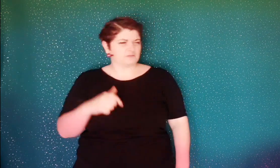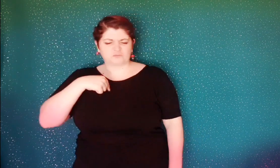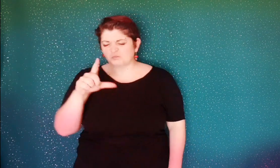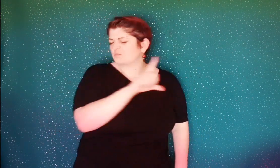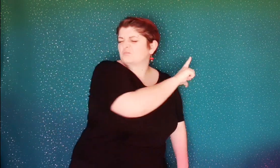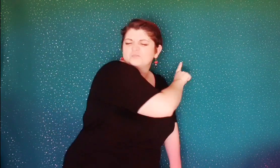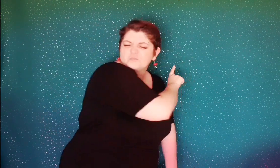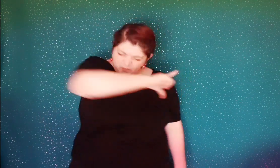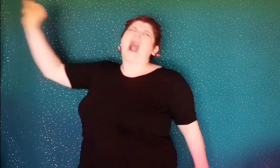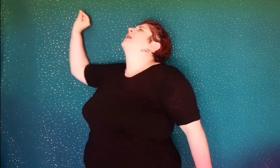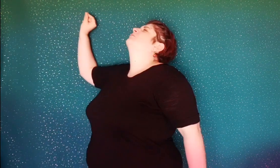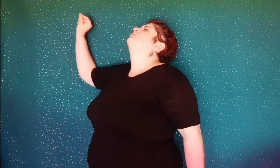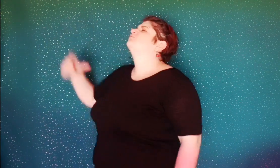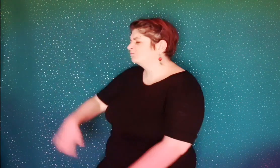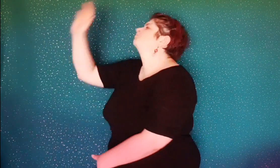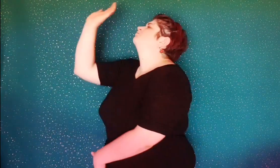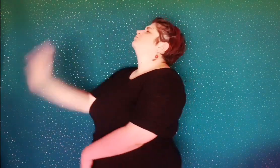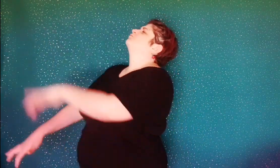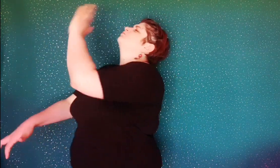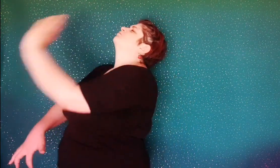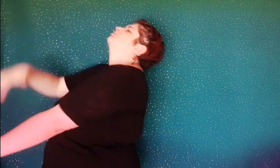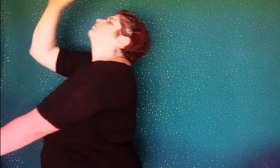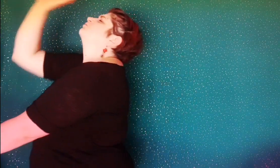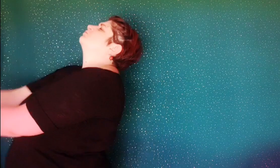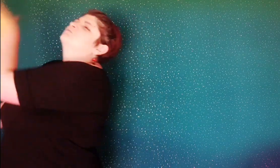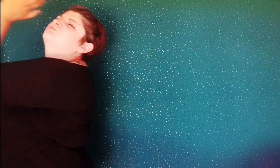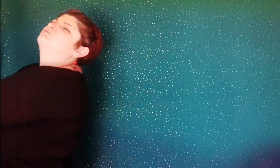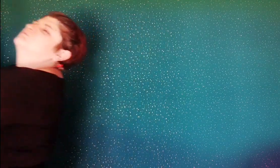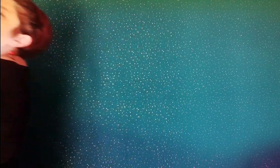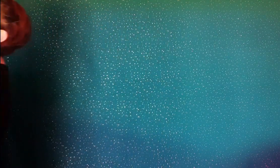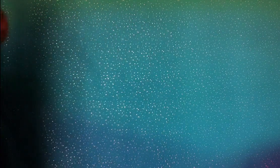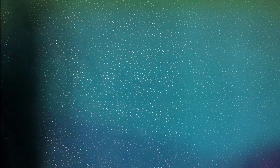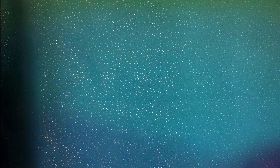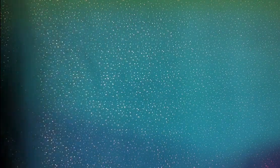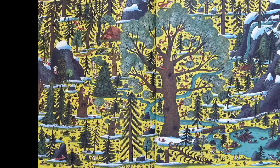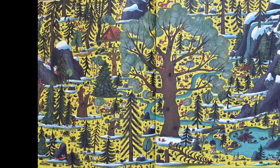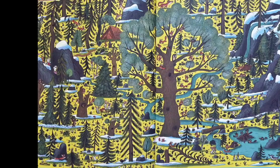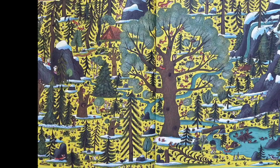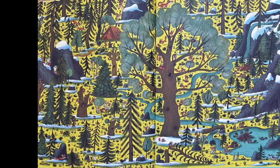rien d'amusant à faire. Il s'en va sans un regard en arrière, pam pam pam.